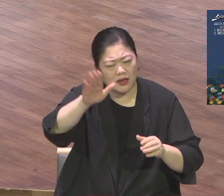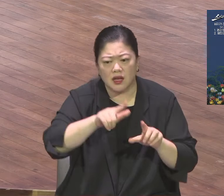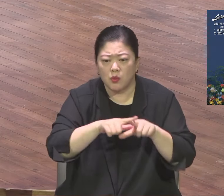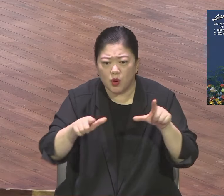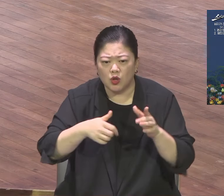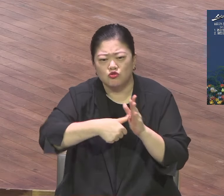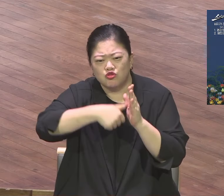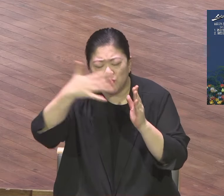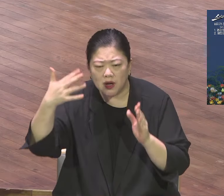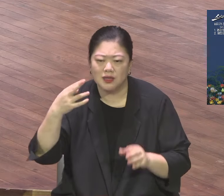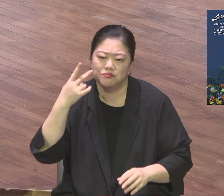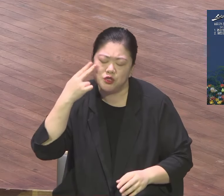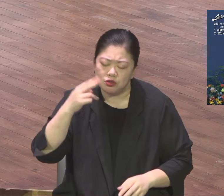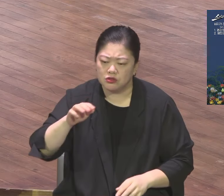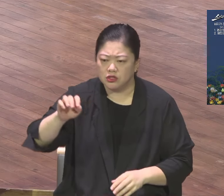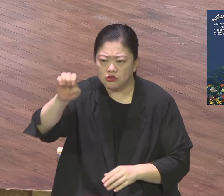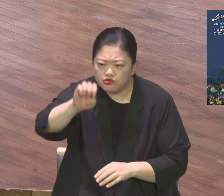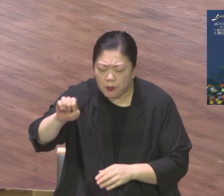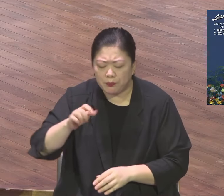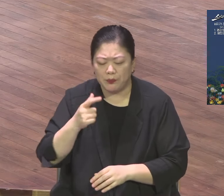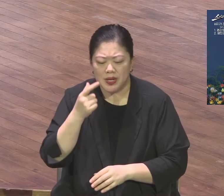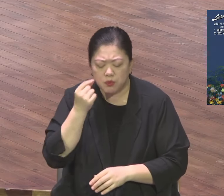무너뜨리려고.